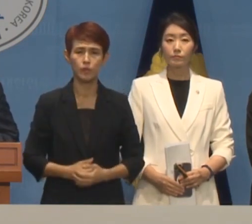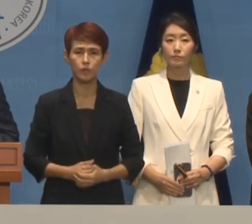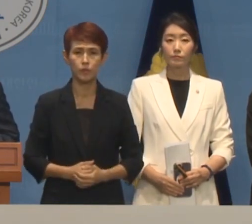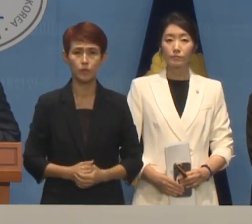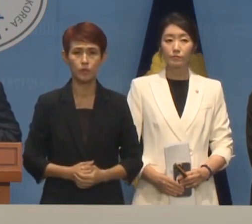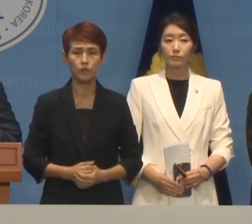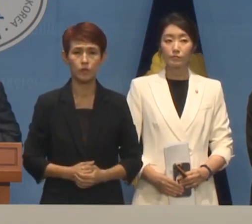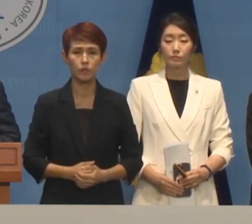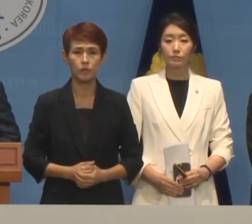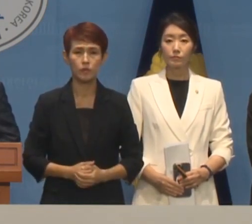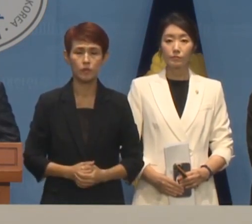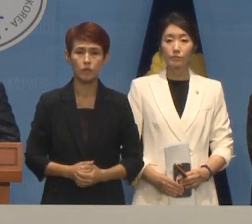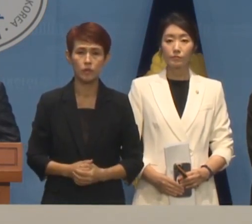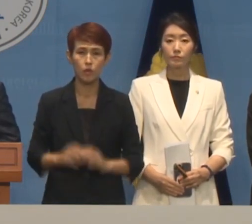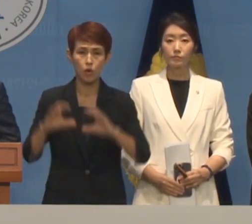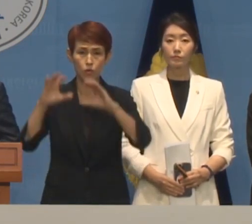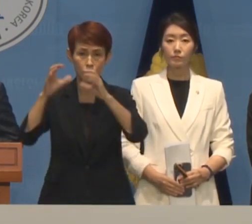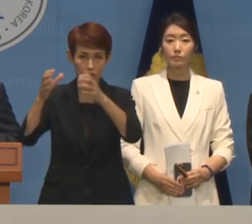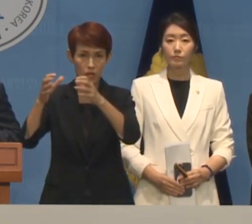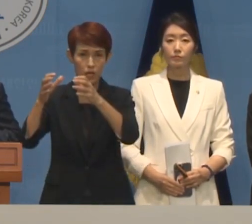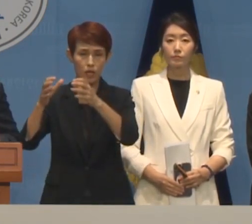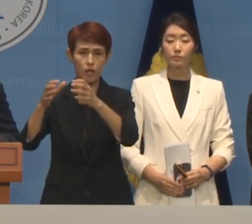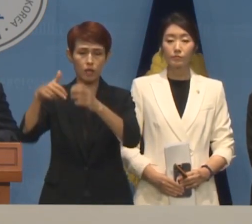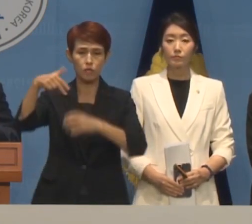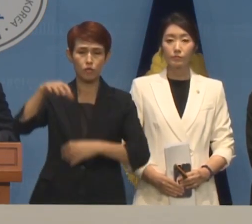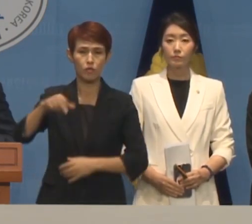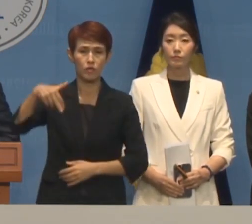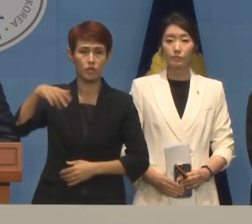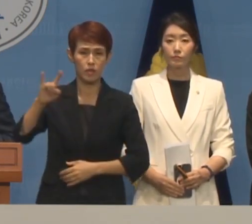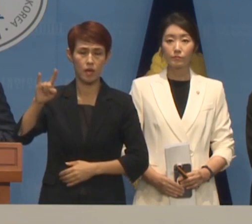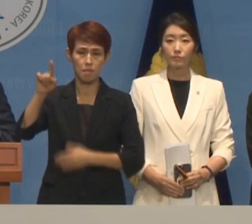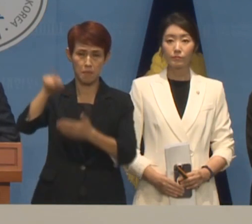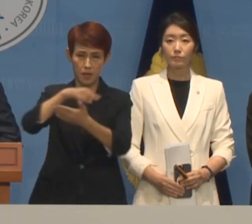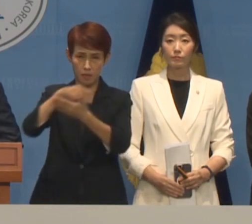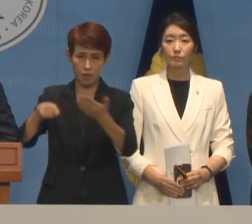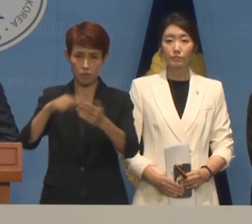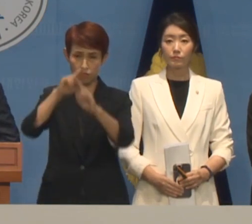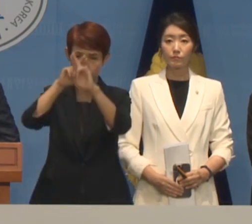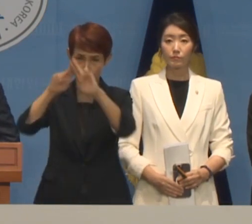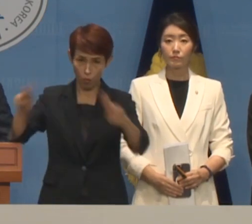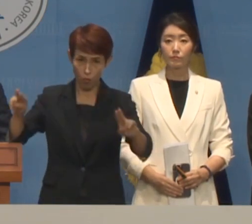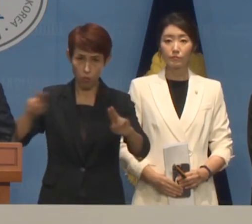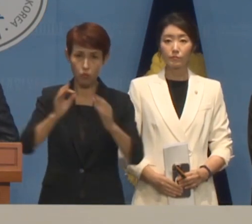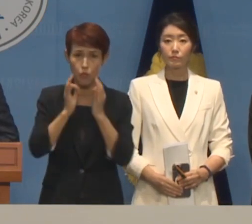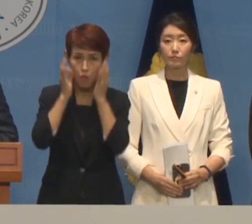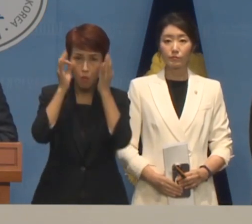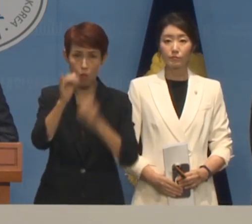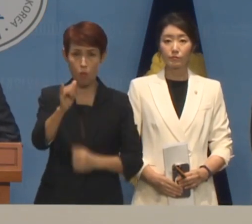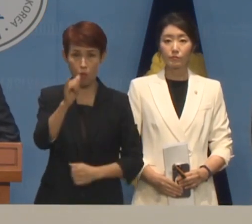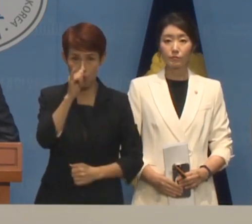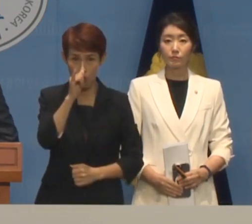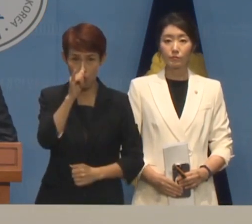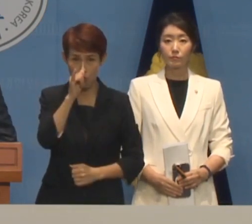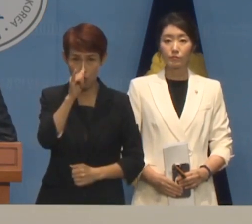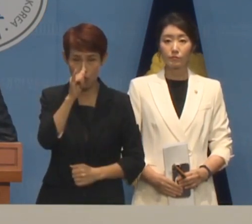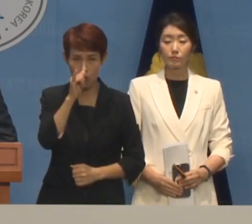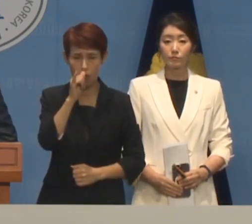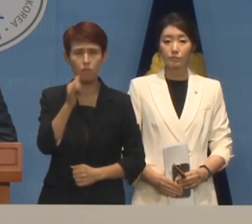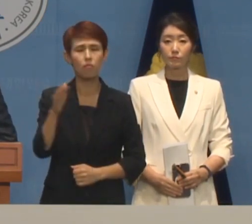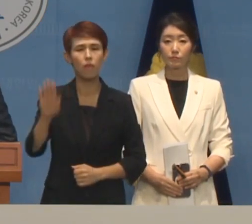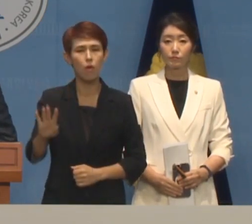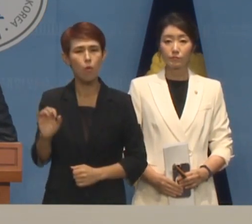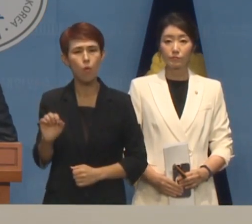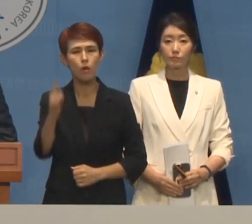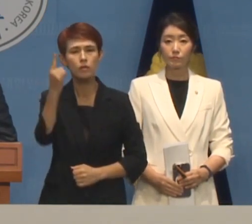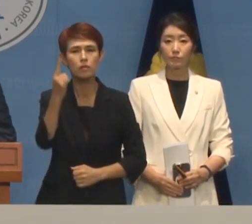국제중재 배상 취소 노력하겠다 하더라도 그러나 이 원인을 제공한 자들에